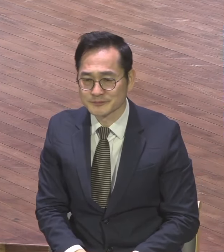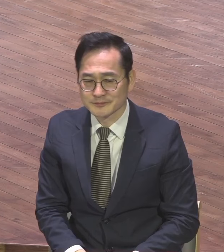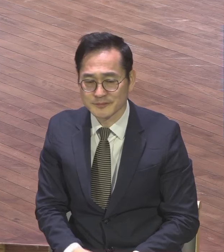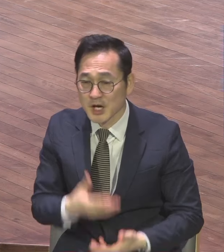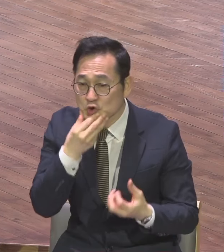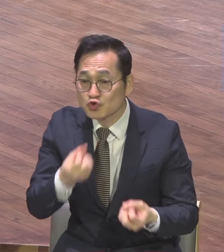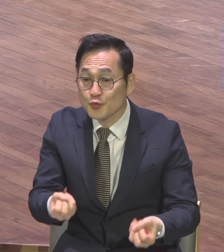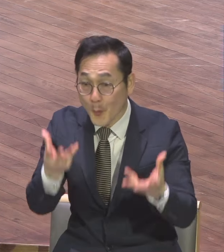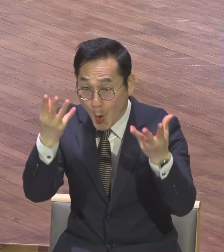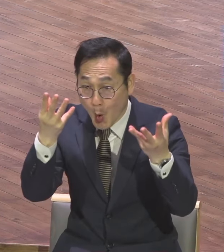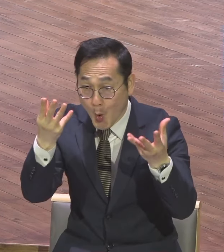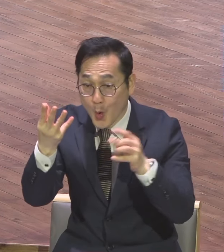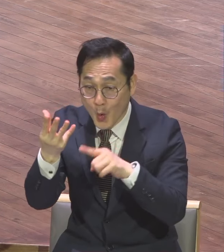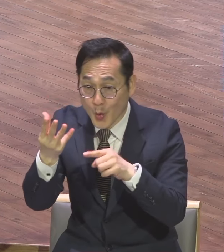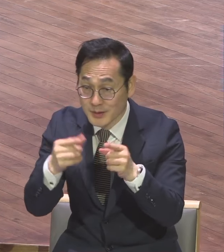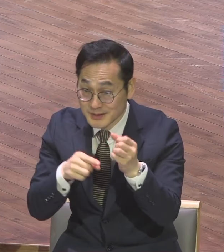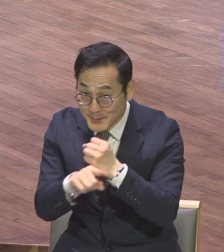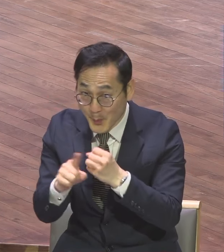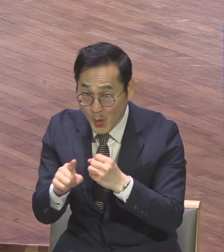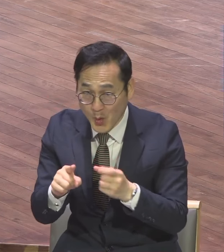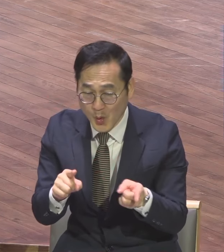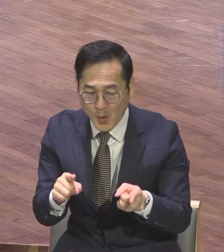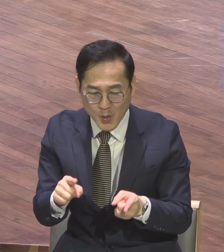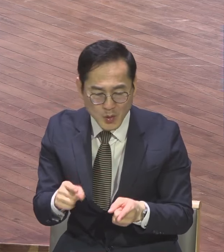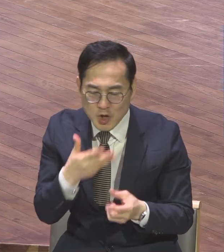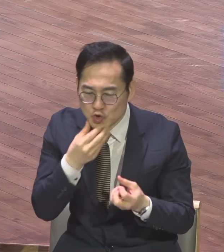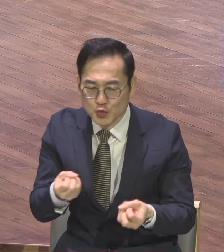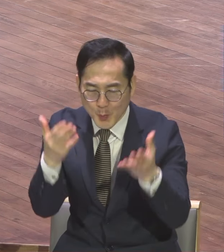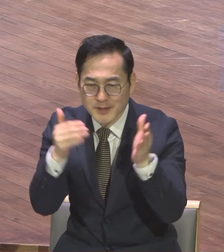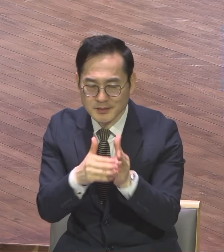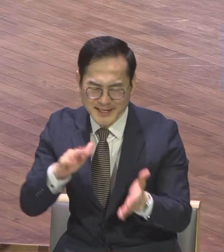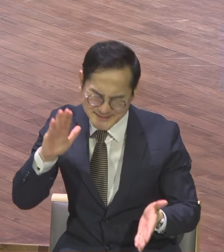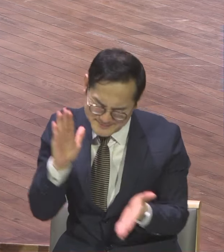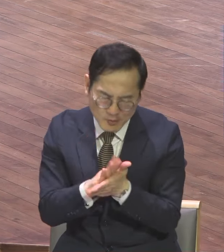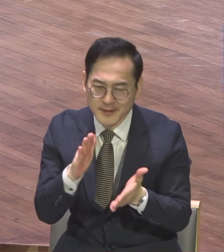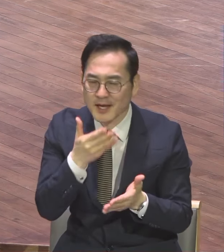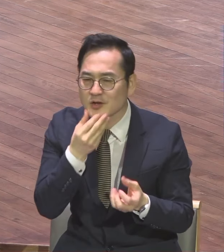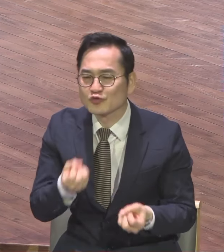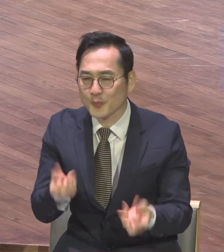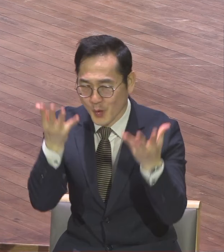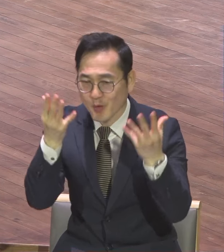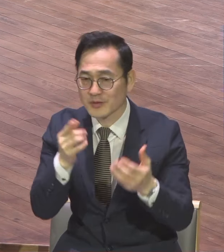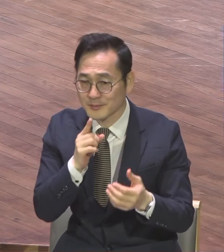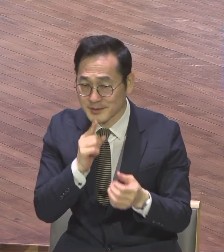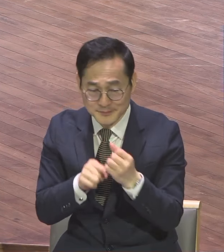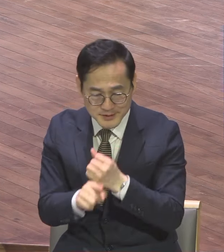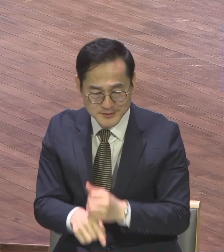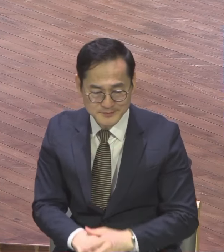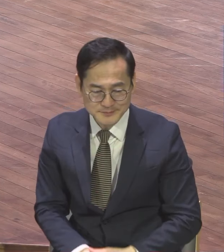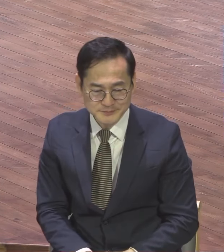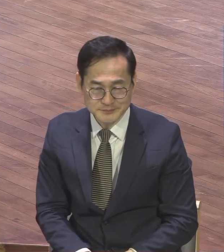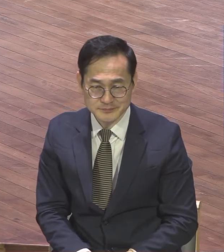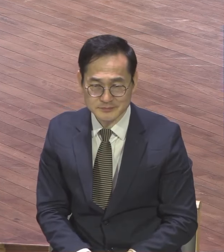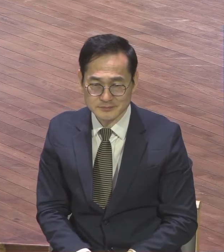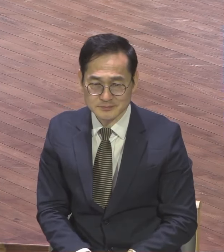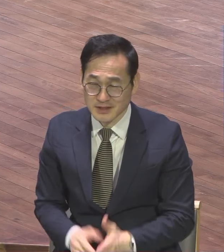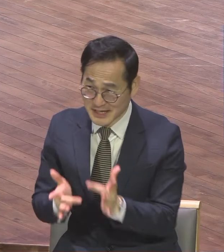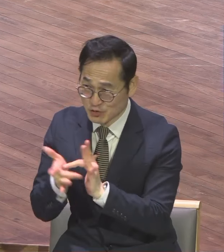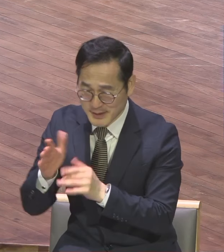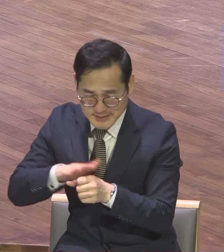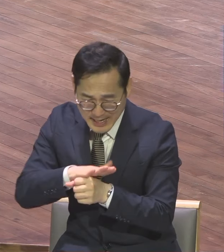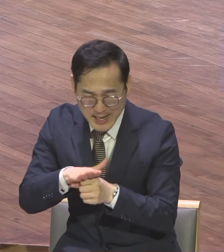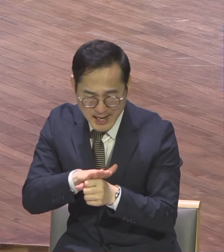말은 원어적으로는요 뜨겁게 축복하셨다는 뜻이에요. 뜨겁게. 예수님의 차고 넘치는 사랑이